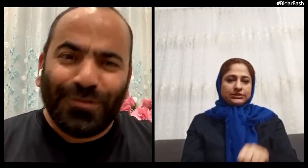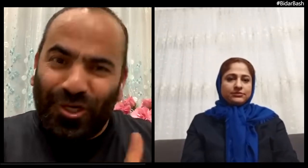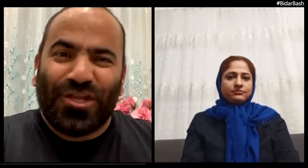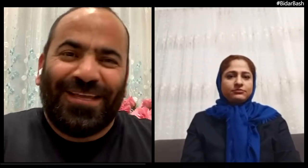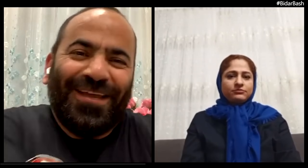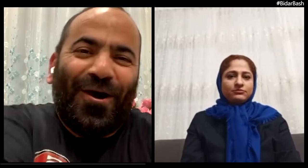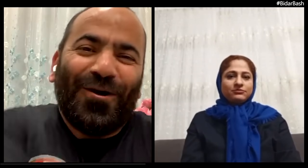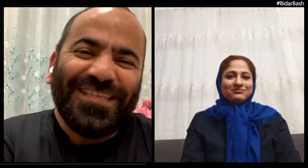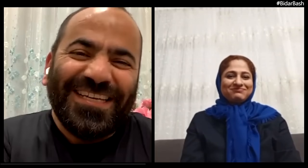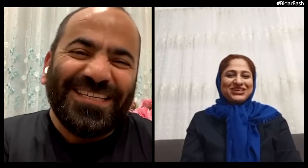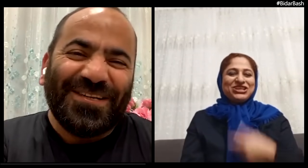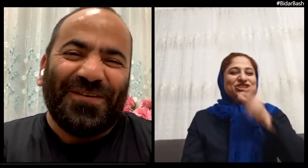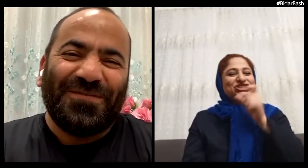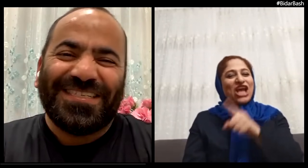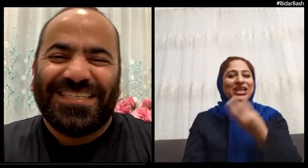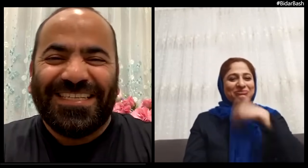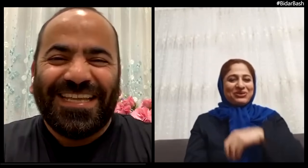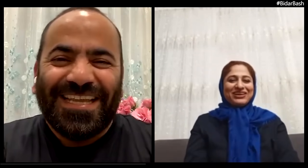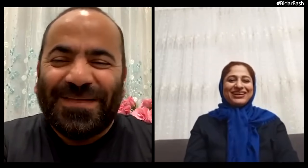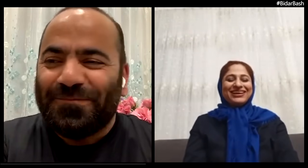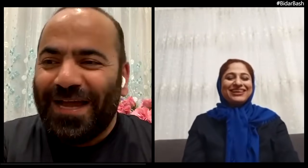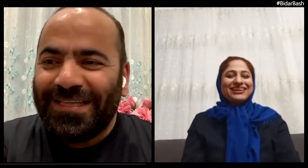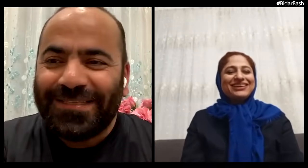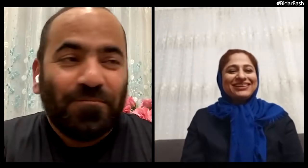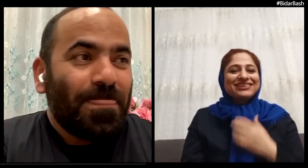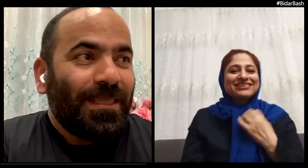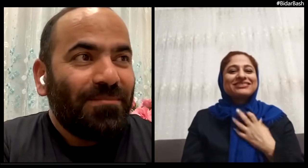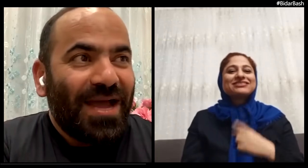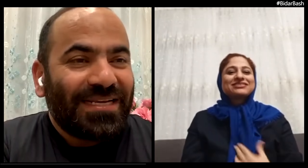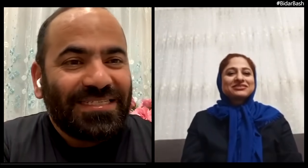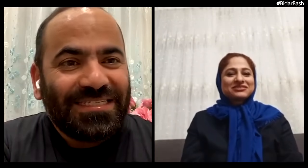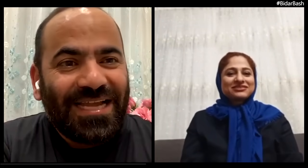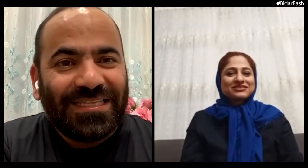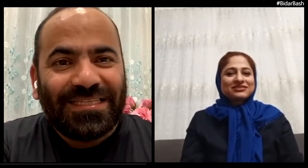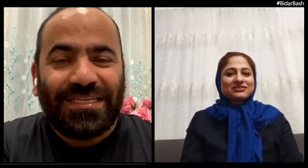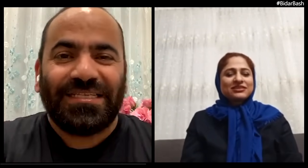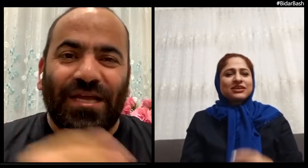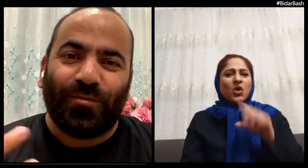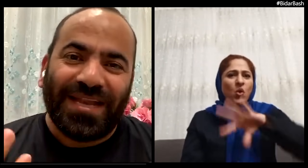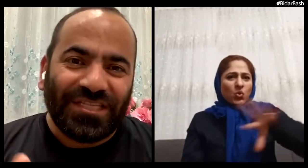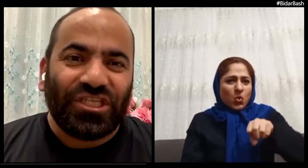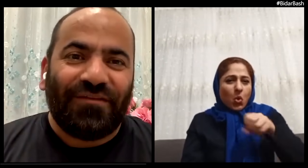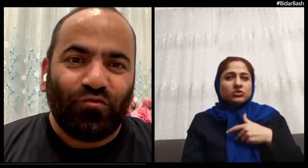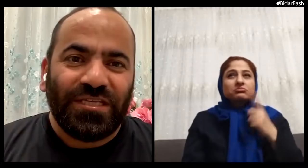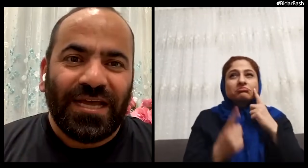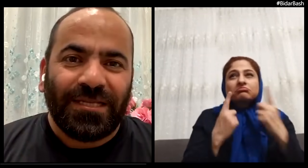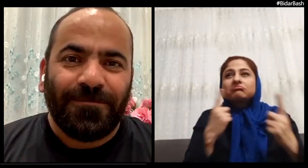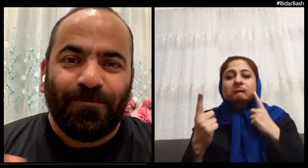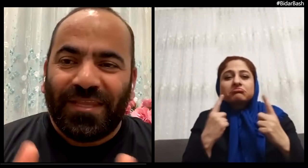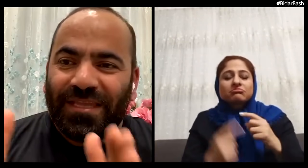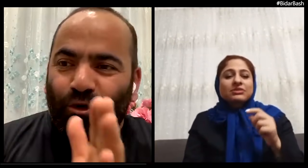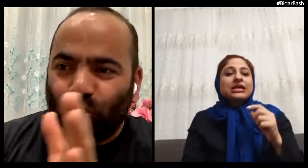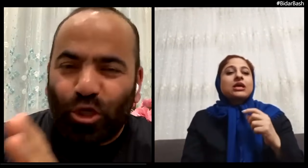آقایی که شما باش چاییه، آقایی که شما باشین، بعد یه بررسی کرد، دید که یک زن و مرد جوونی